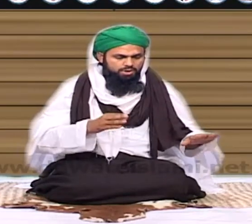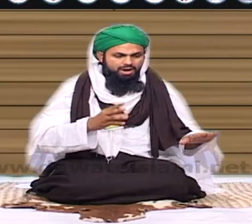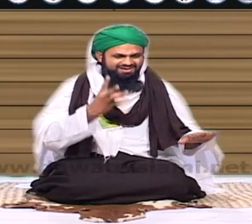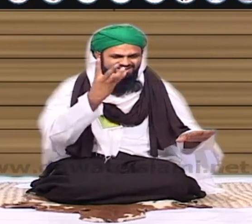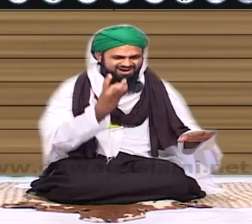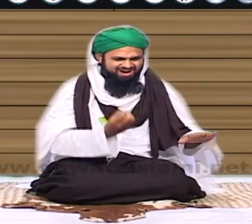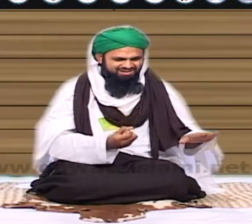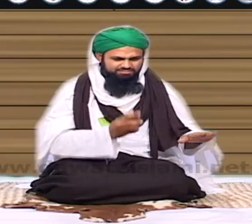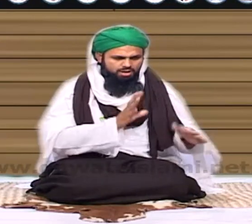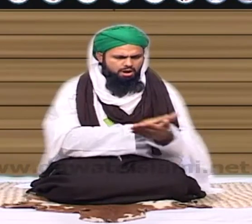گا